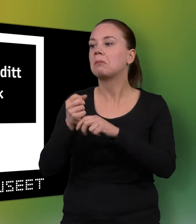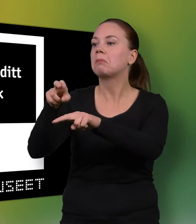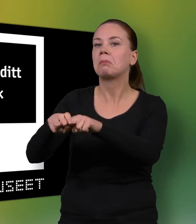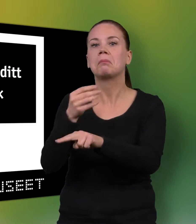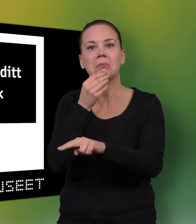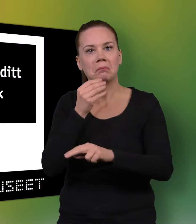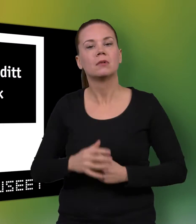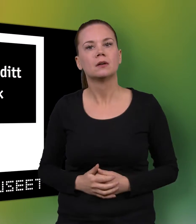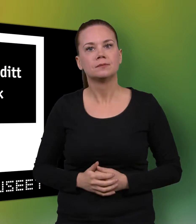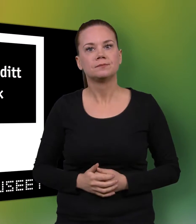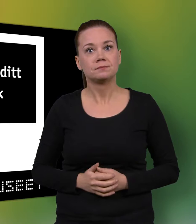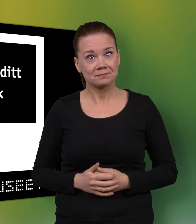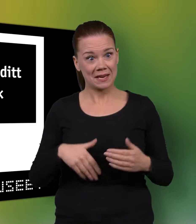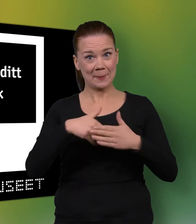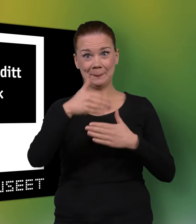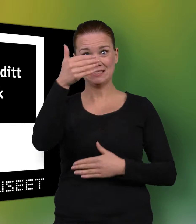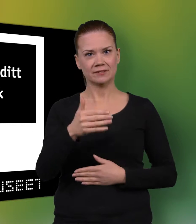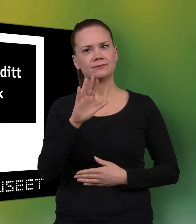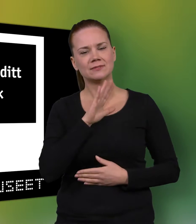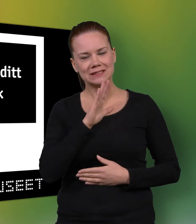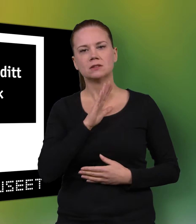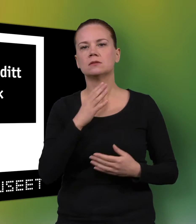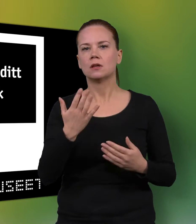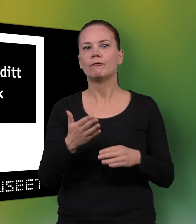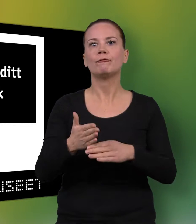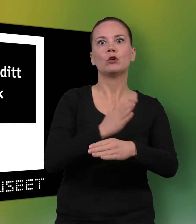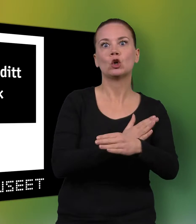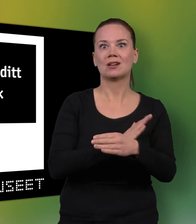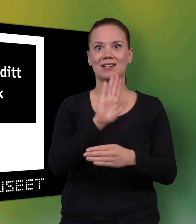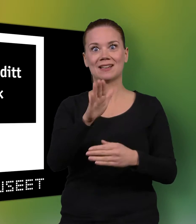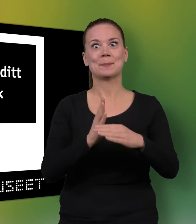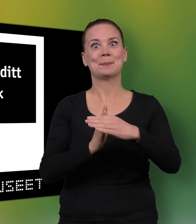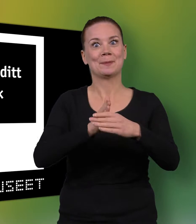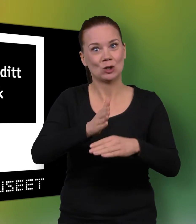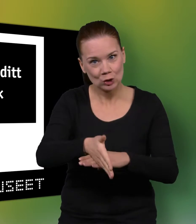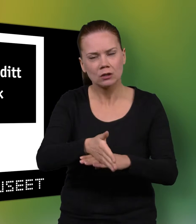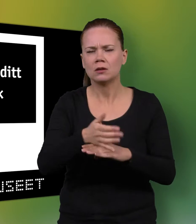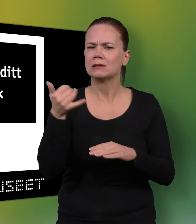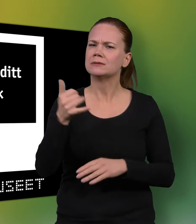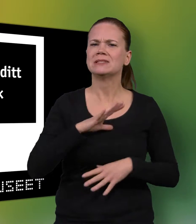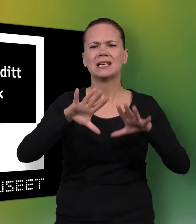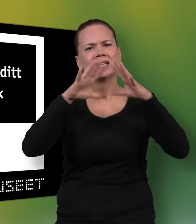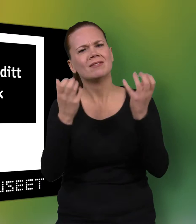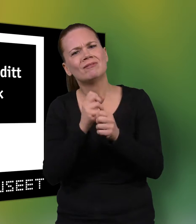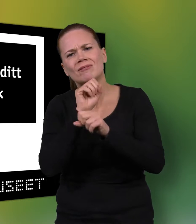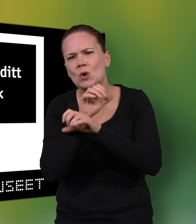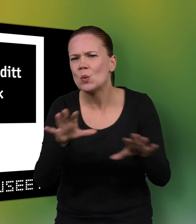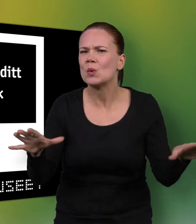en broschyr som heter Inför ditt besök. I den finns det massor av fakta om du vill ha mer detaljer som adress, sträckor,